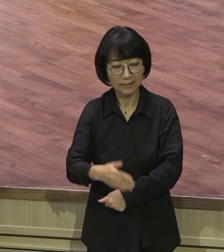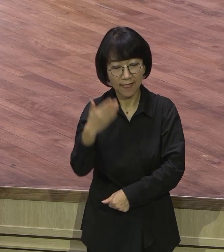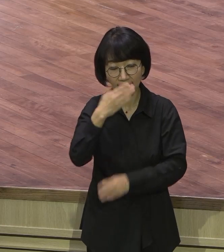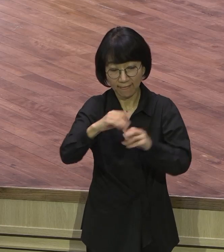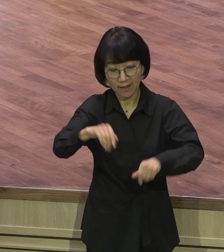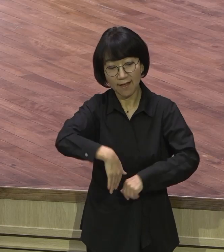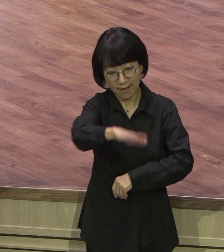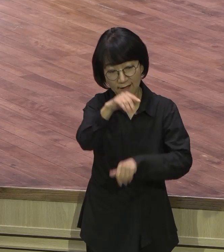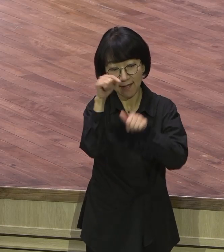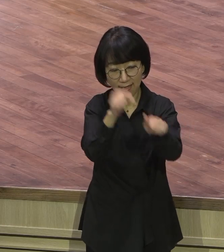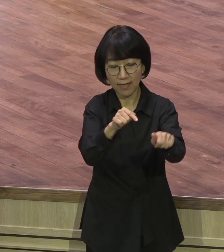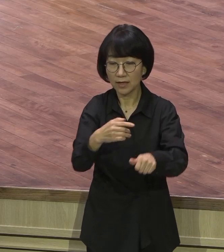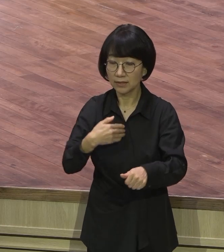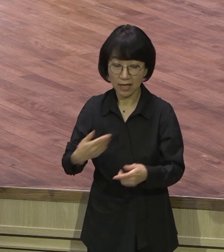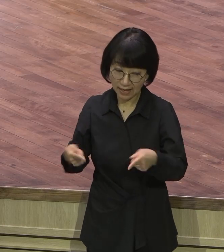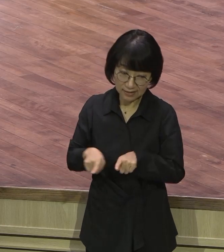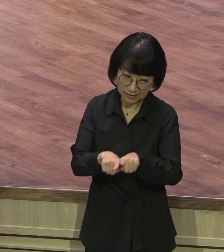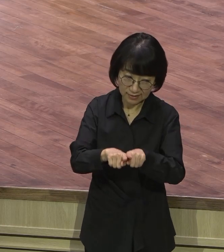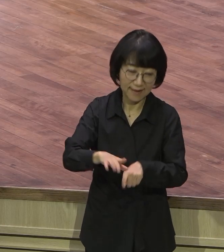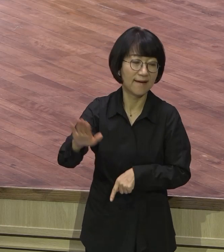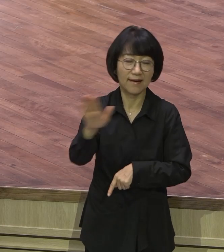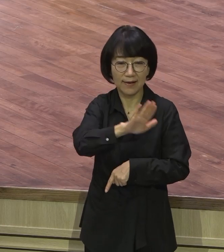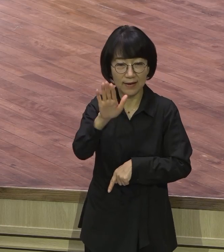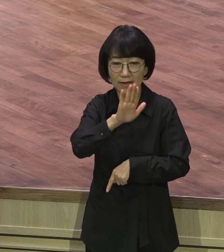그런데 나는 같이 하지 않겠다.